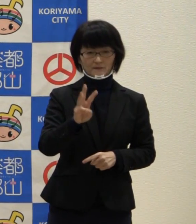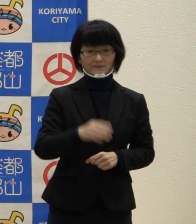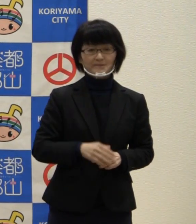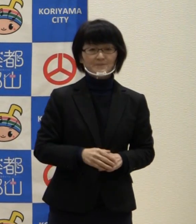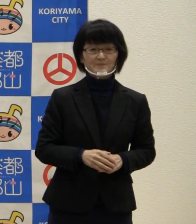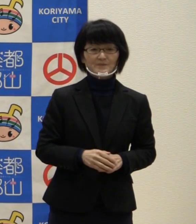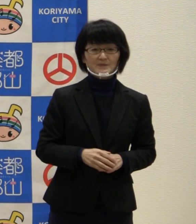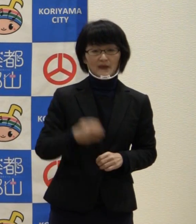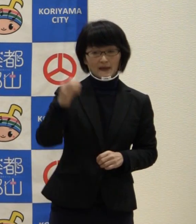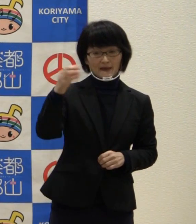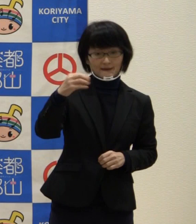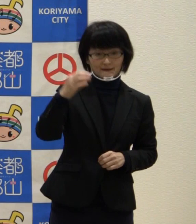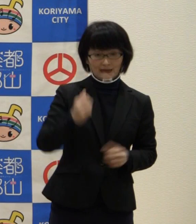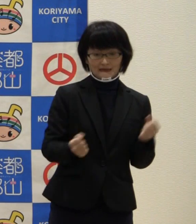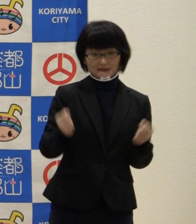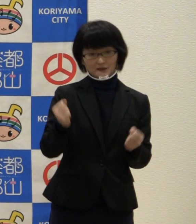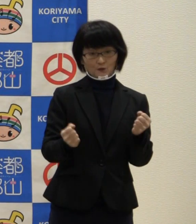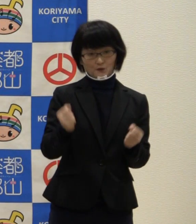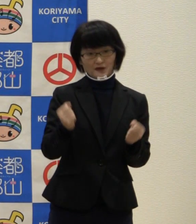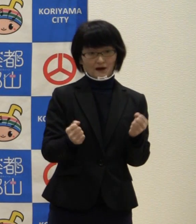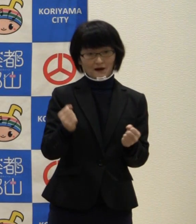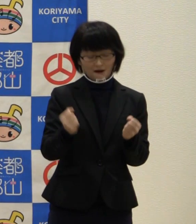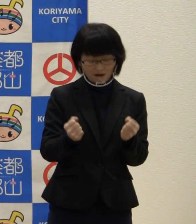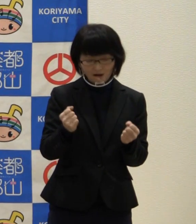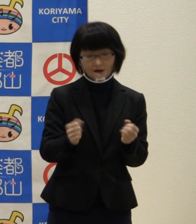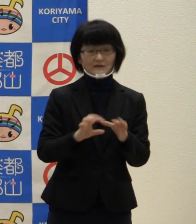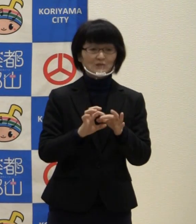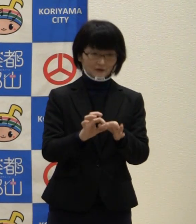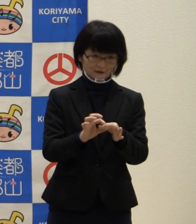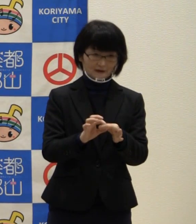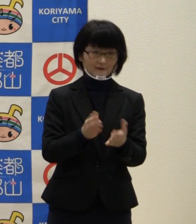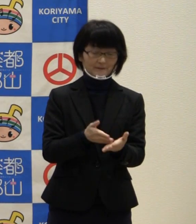への導入補助を開始するものでございます。